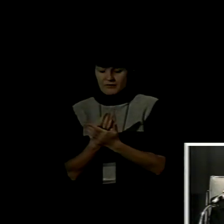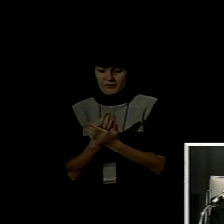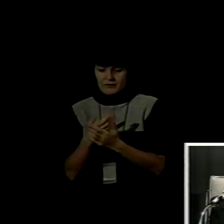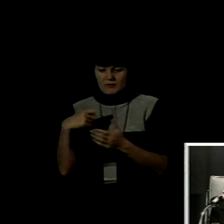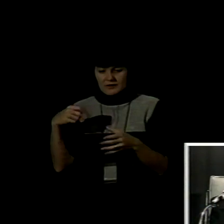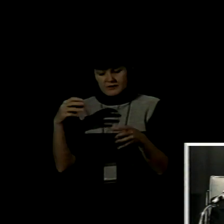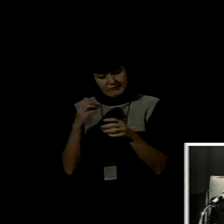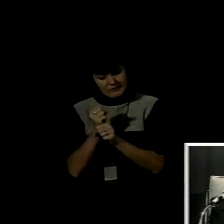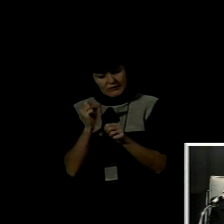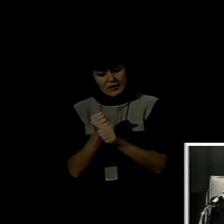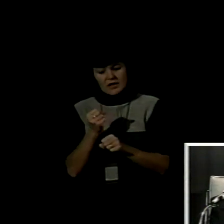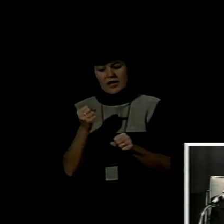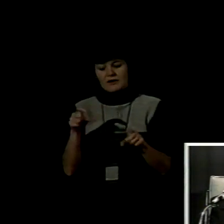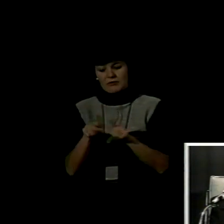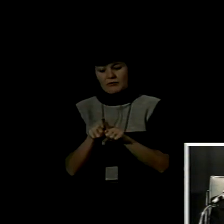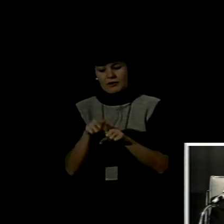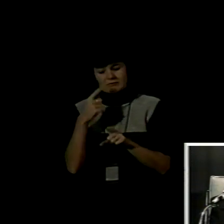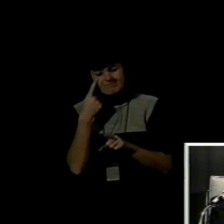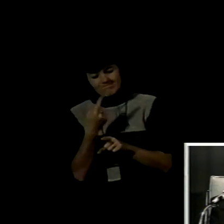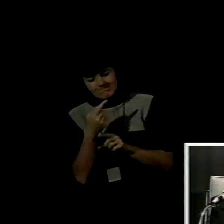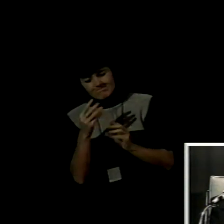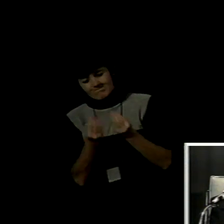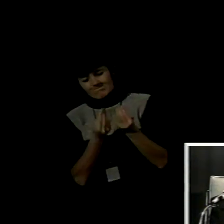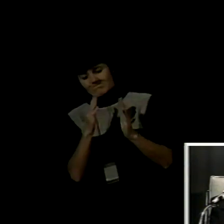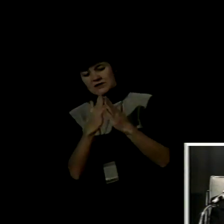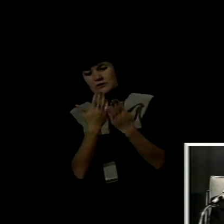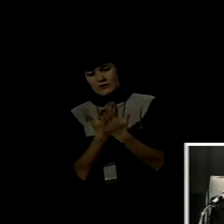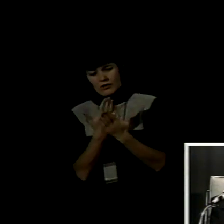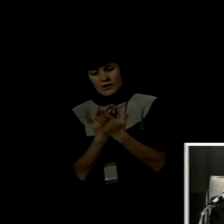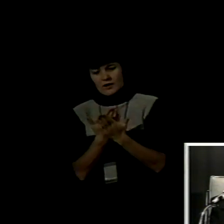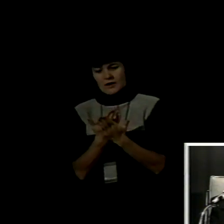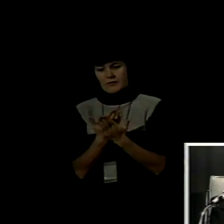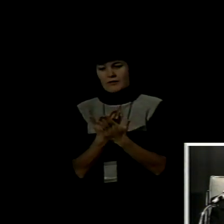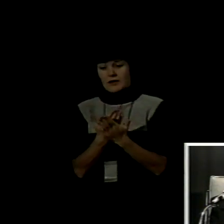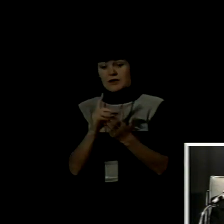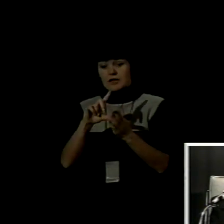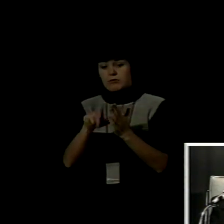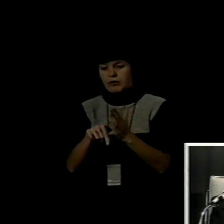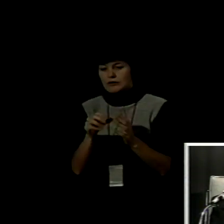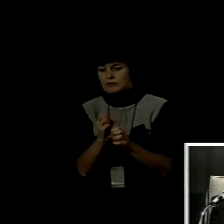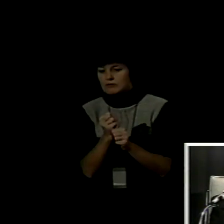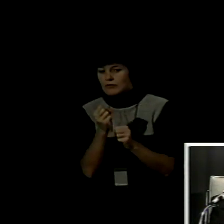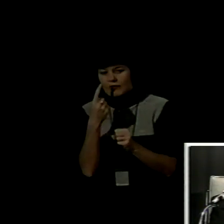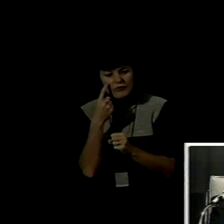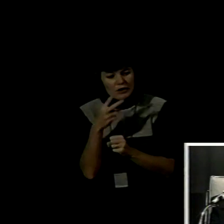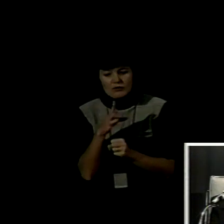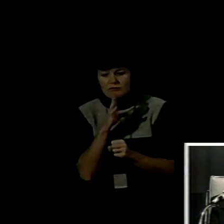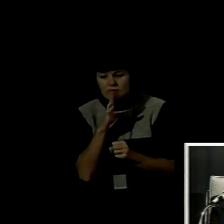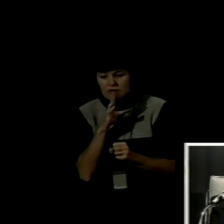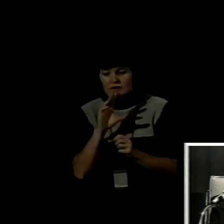hacer el ejercicio de la toma de decisiones en torno a la formulación del currículum y su pertinente